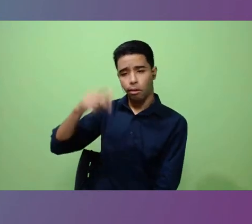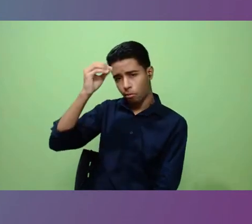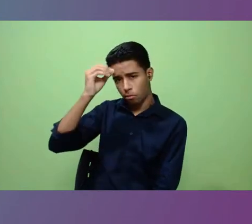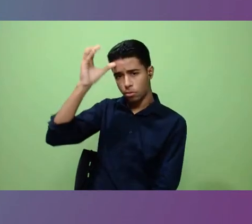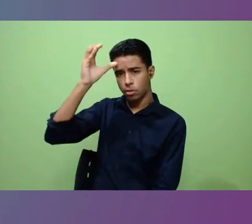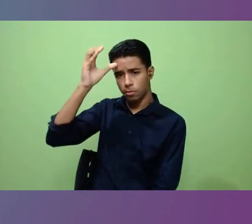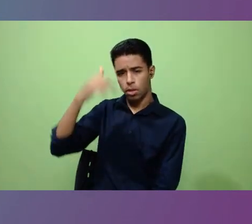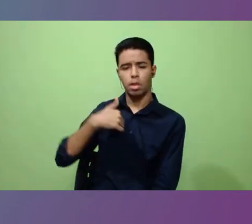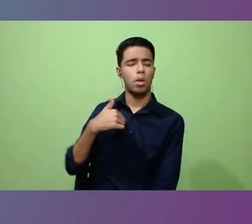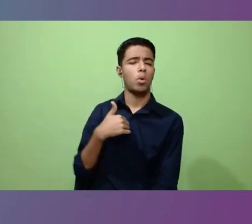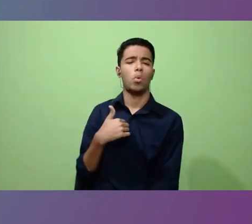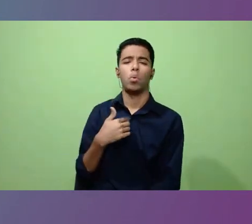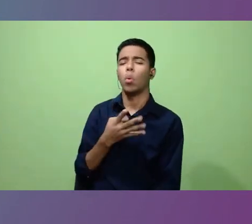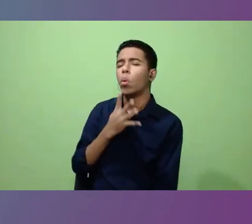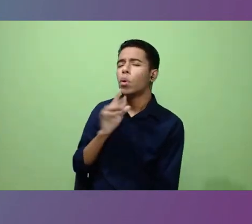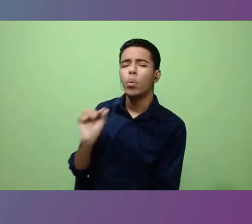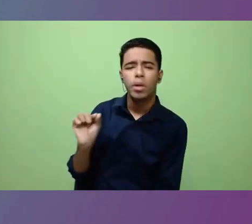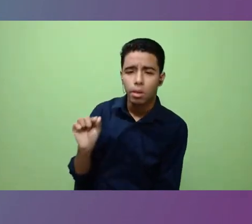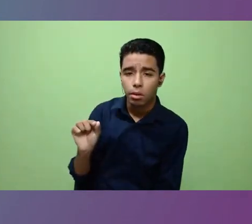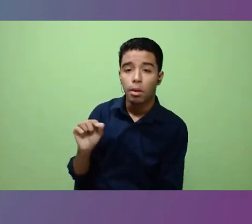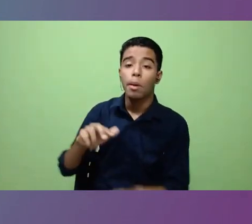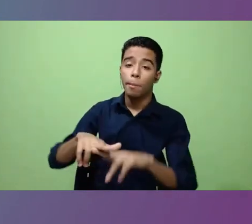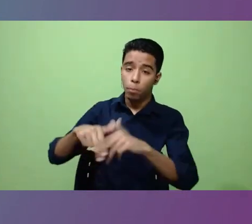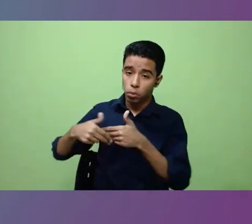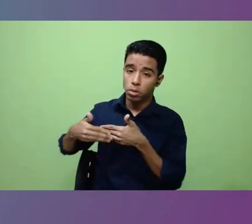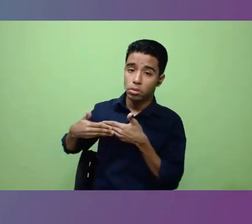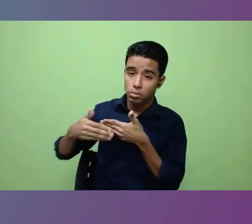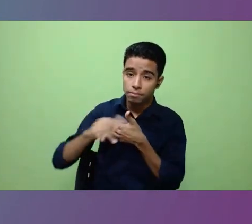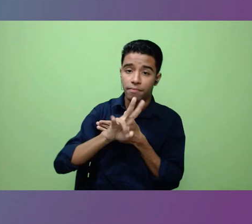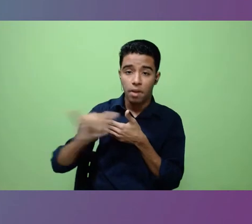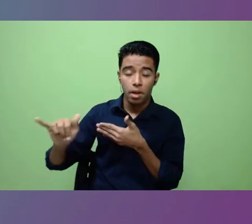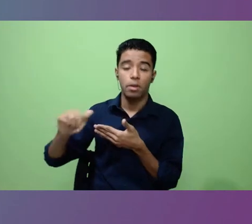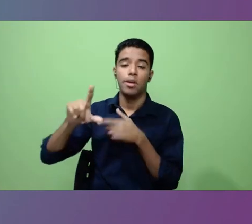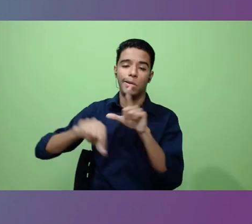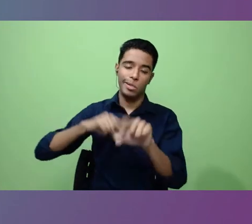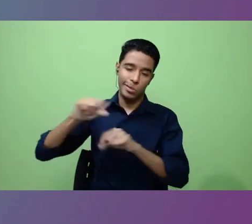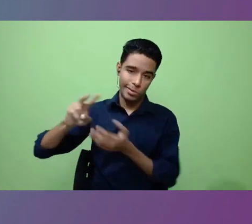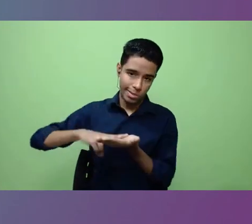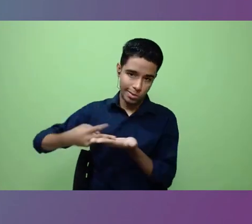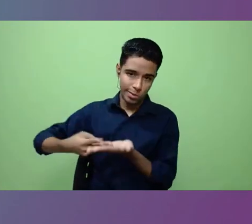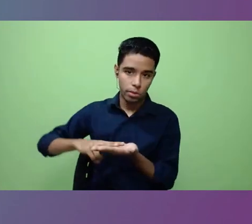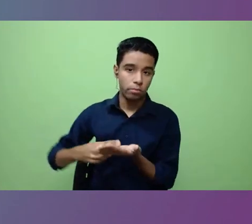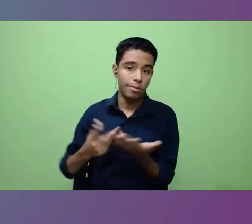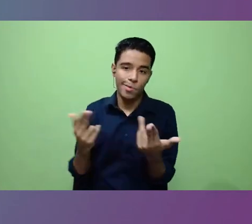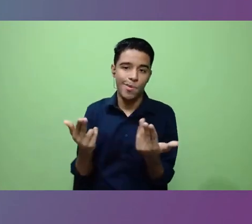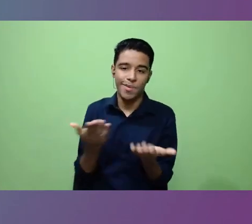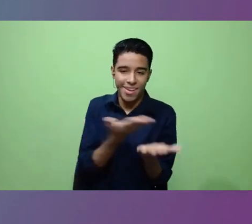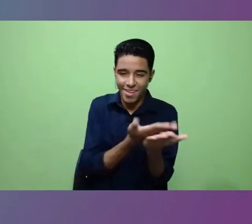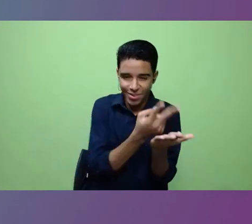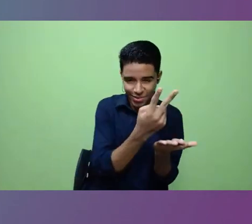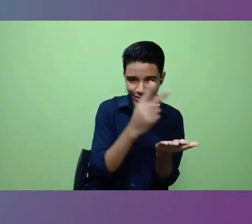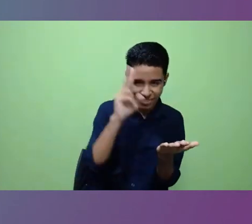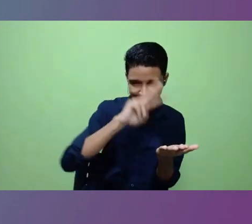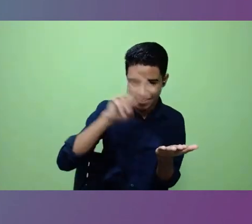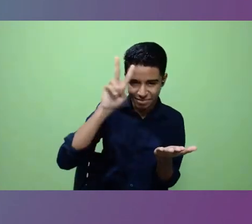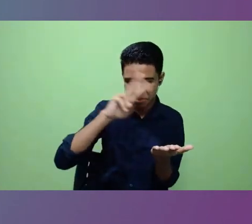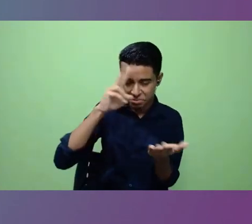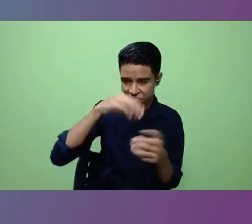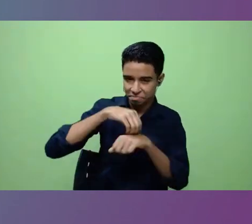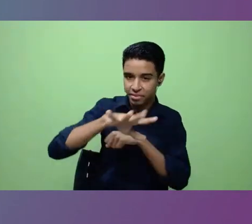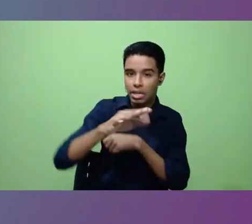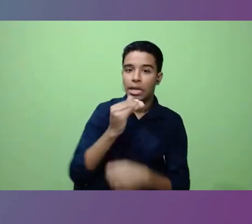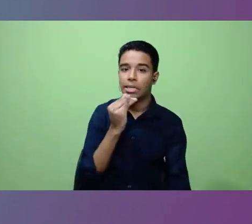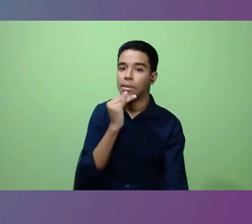eu faço as minhas escolhas tradutórias. Como na aula 2 eu comentei com vocês. Se eu tenho lá uma palavra impossível de